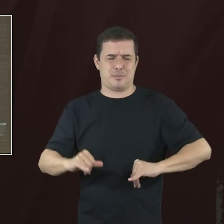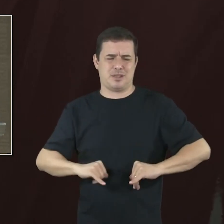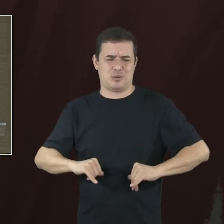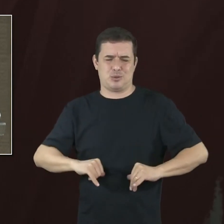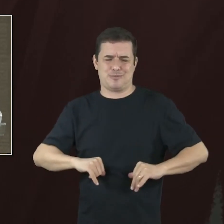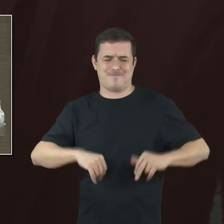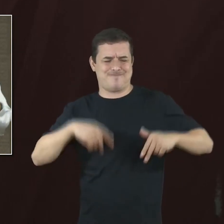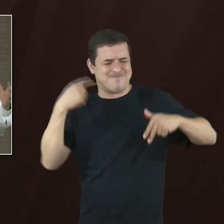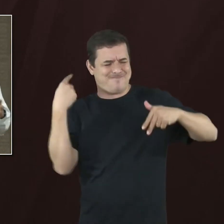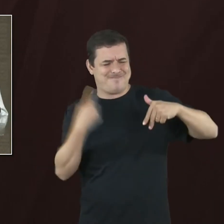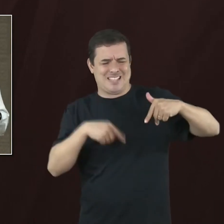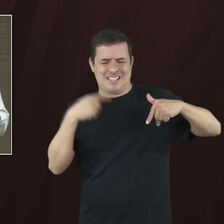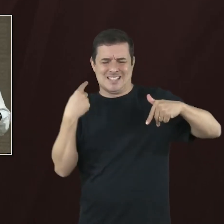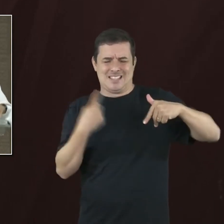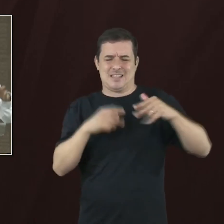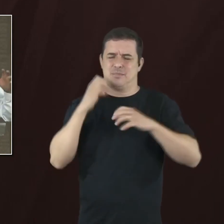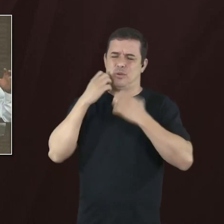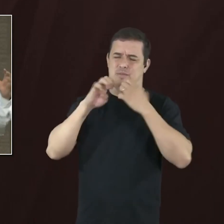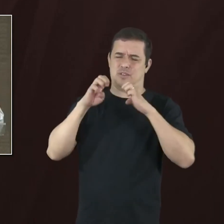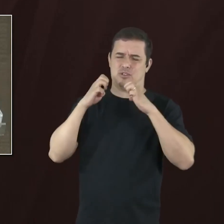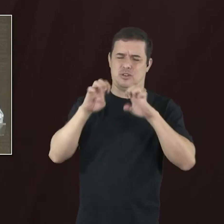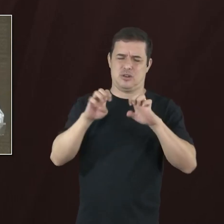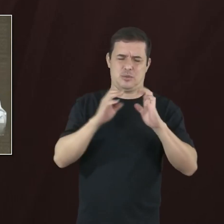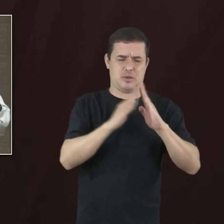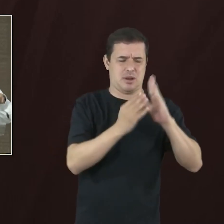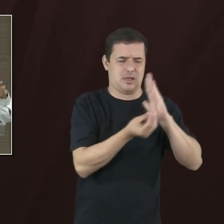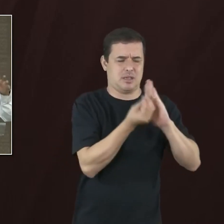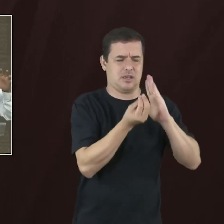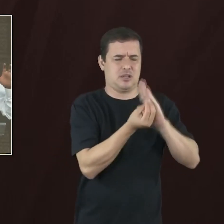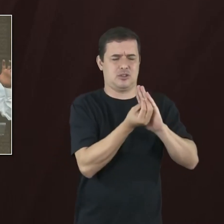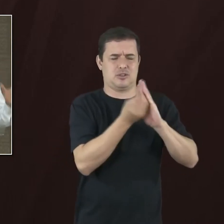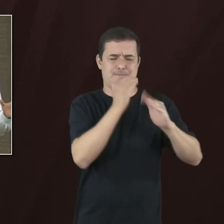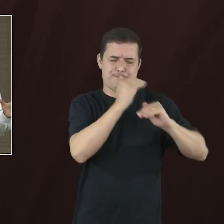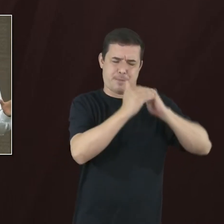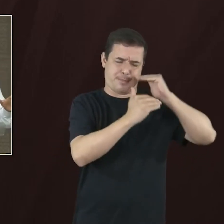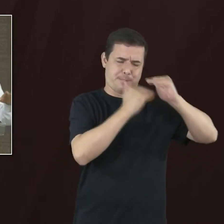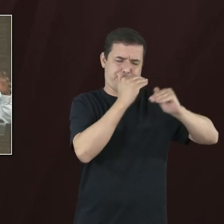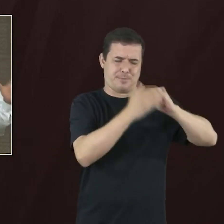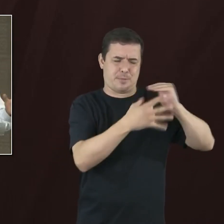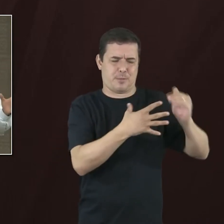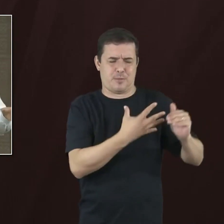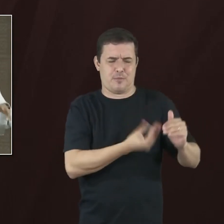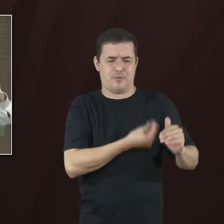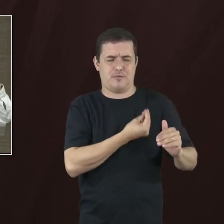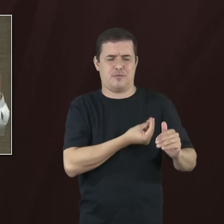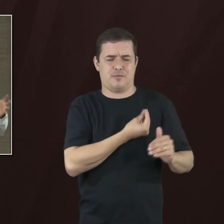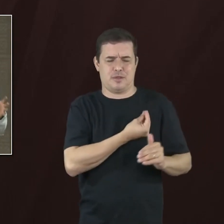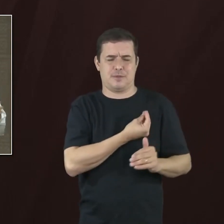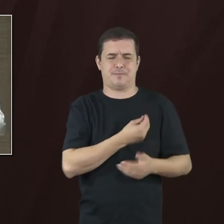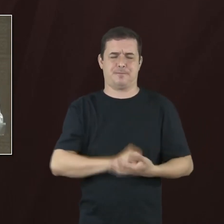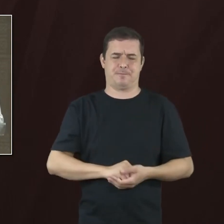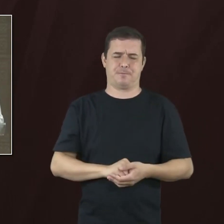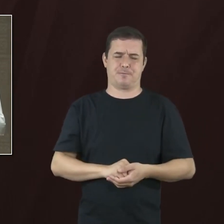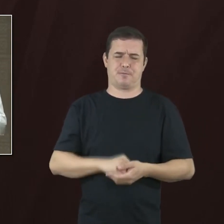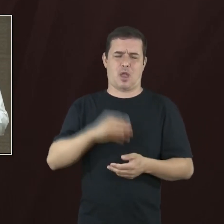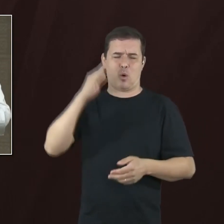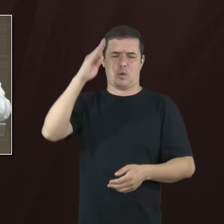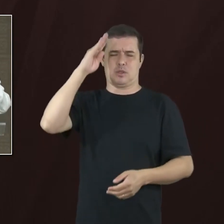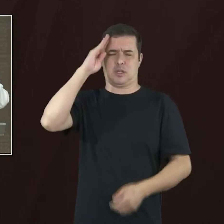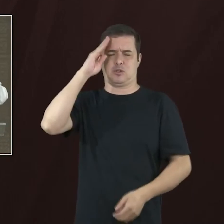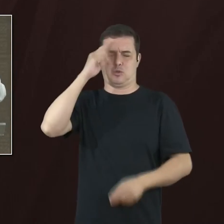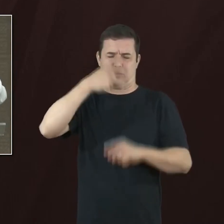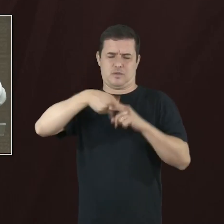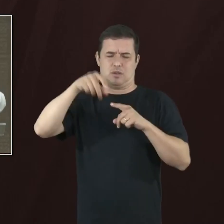libação, para que a tua igreja seja edificada. Senhor, forme um exército de vencedores,